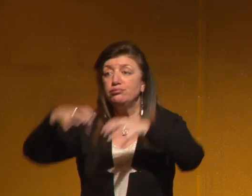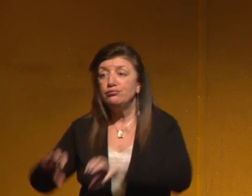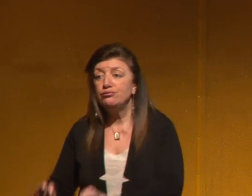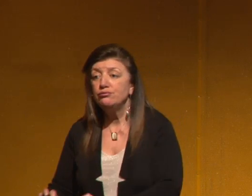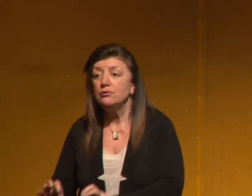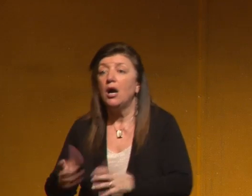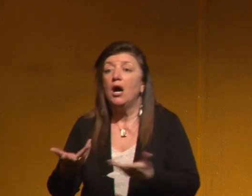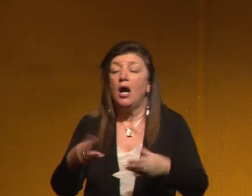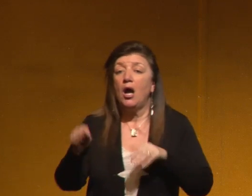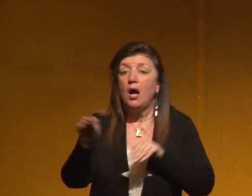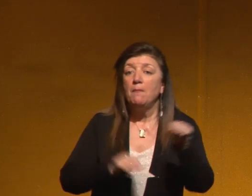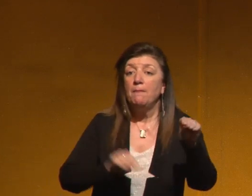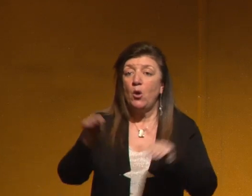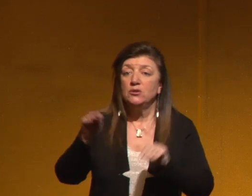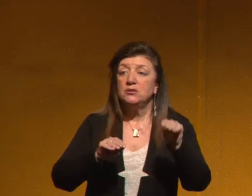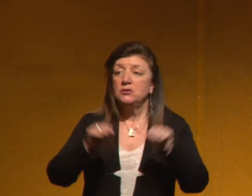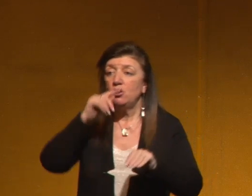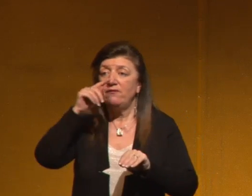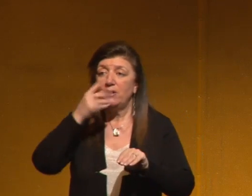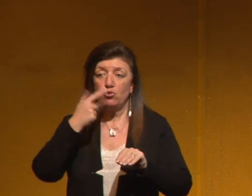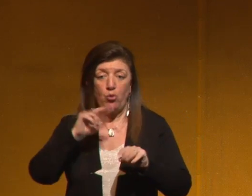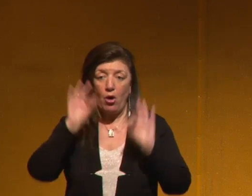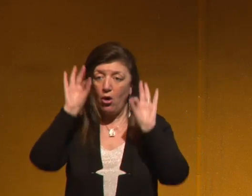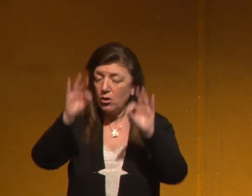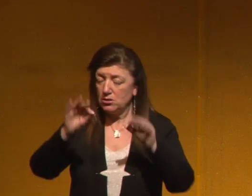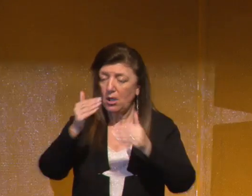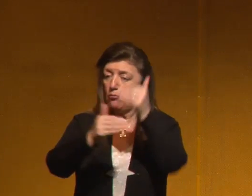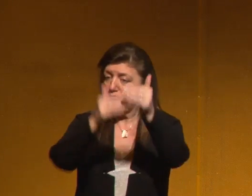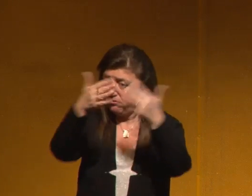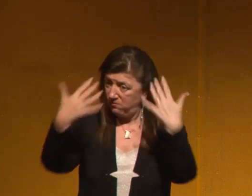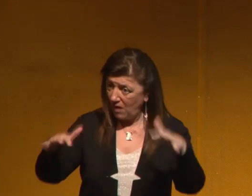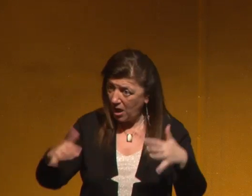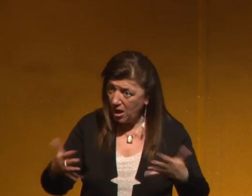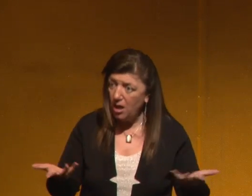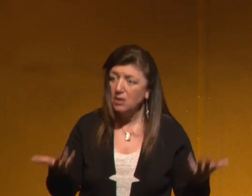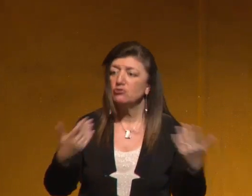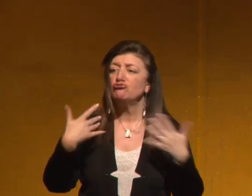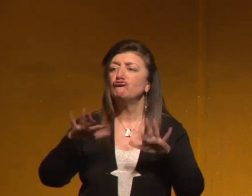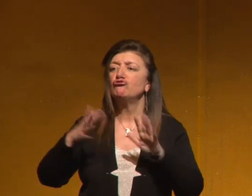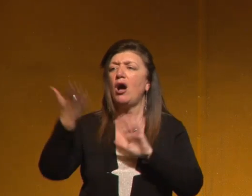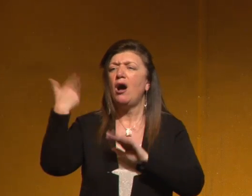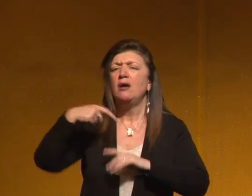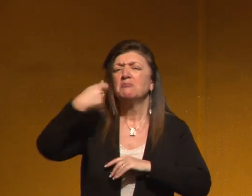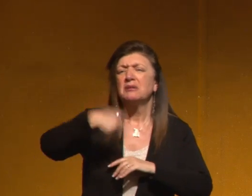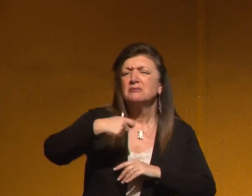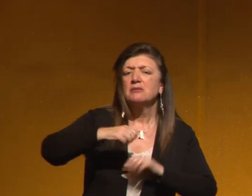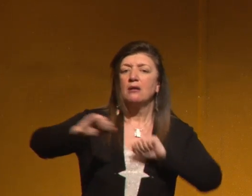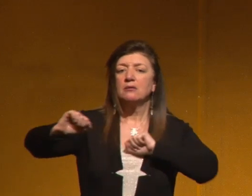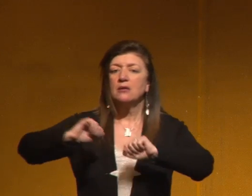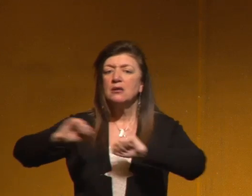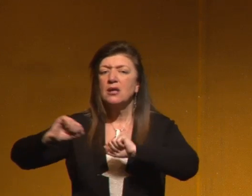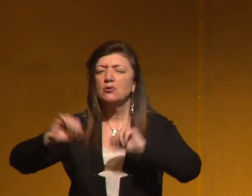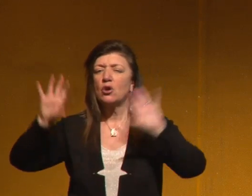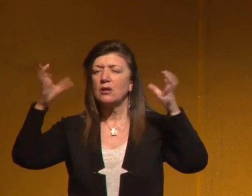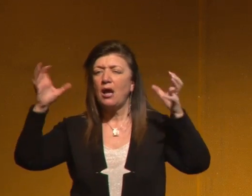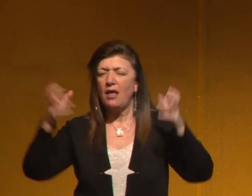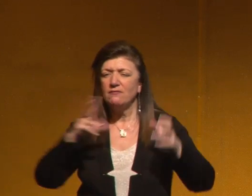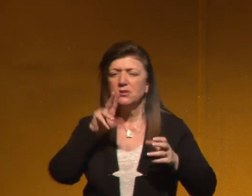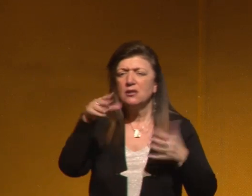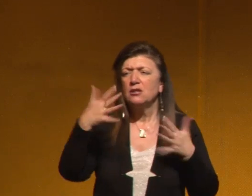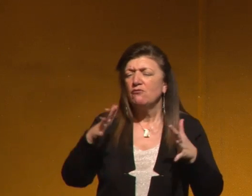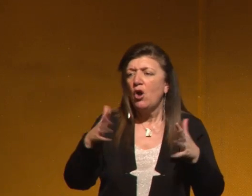stati fatti passi avanti avevamo messo insieme forse l'hanno detto e gli stessi presidenti direttori delle diverse reti televisive non è